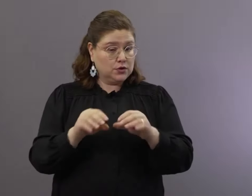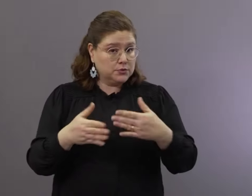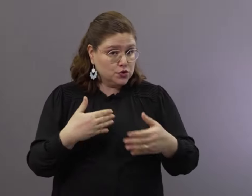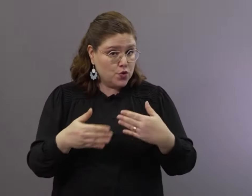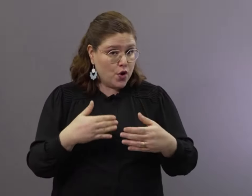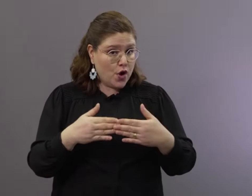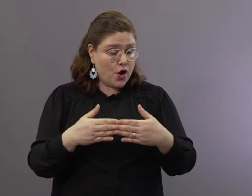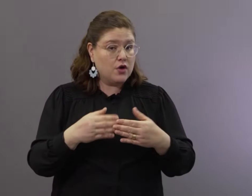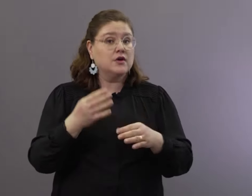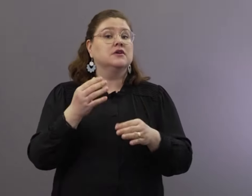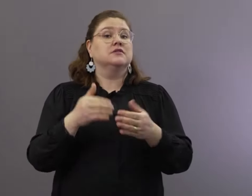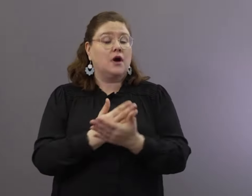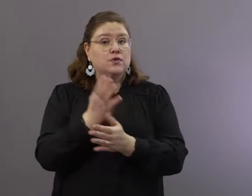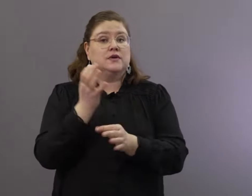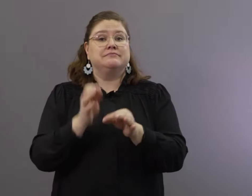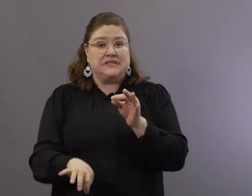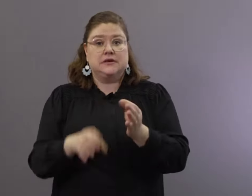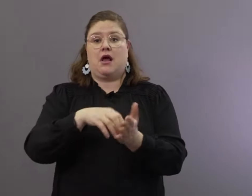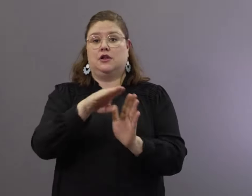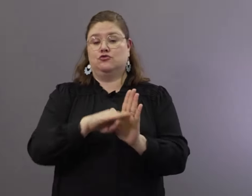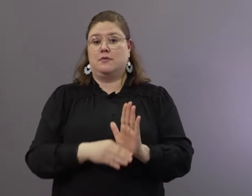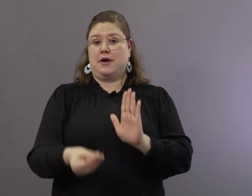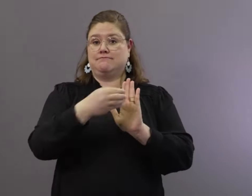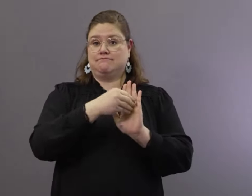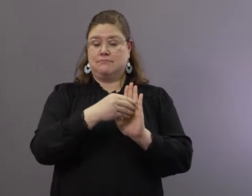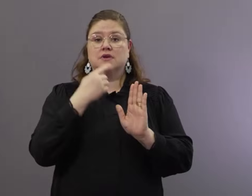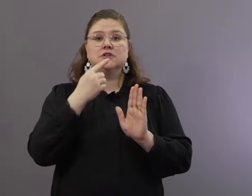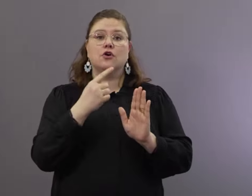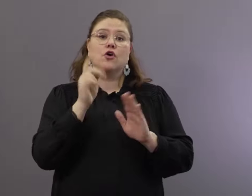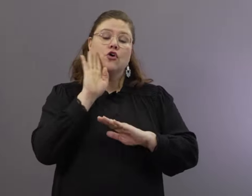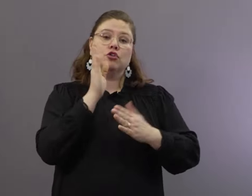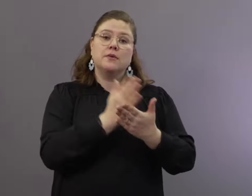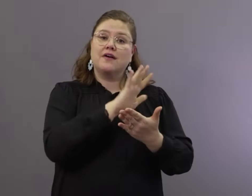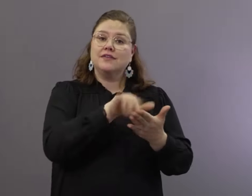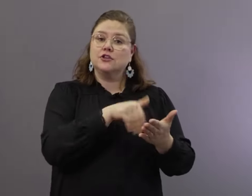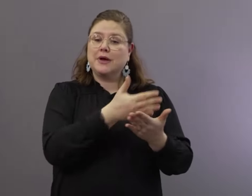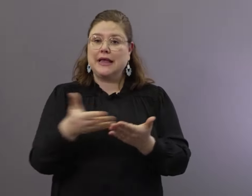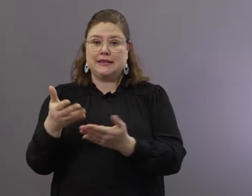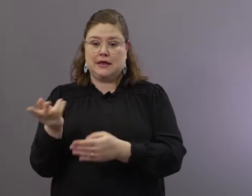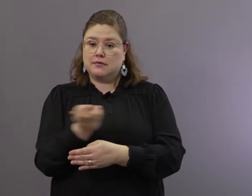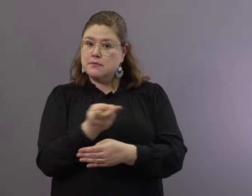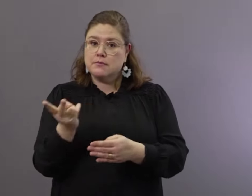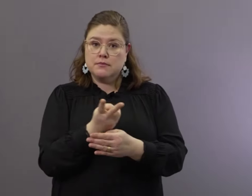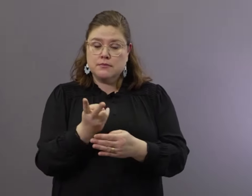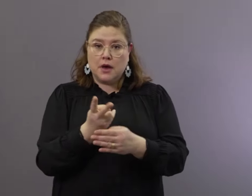hallitusohjelmaan kirjattiin vahvasti kotimaisten viittomakielten aseman edistäminen.